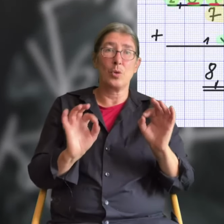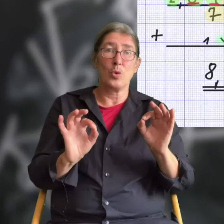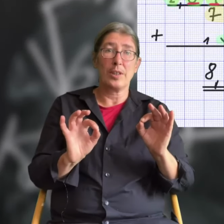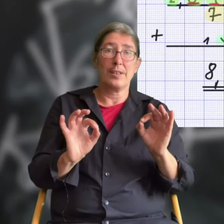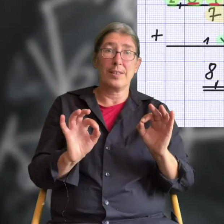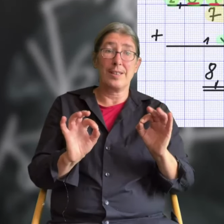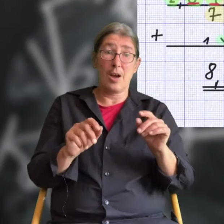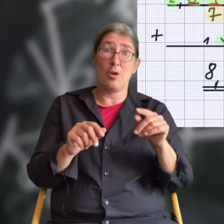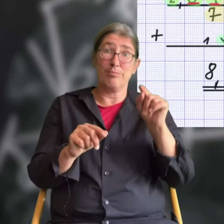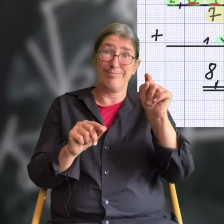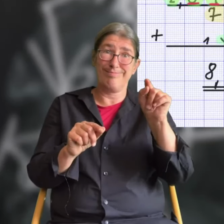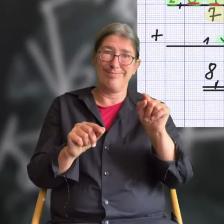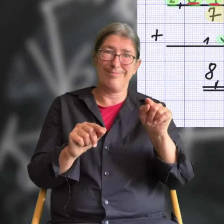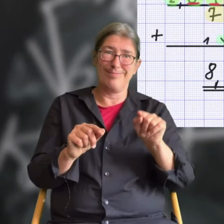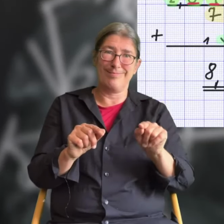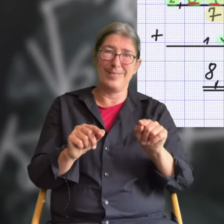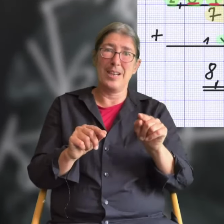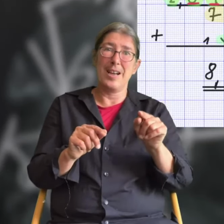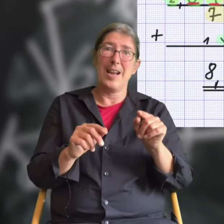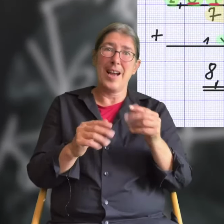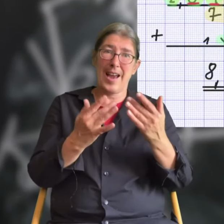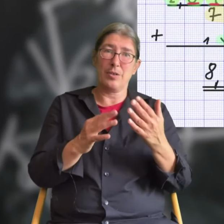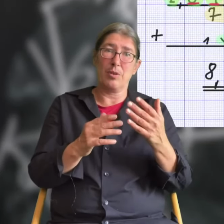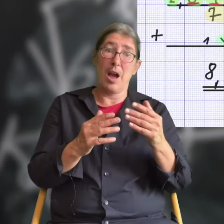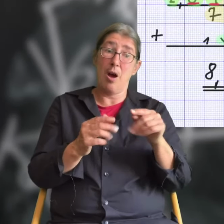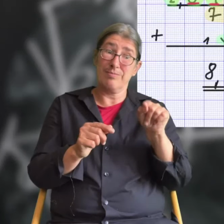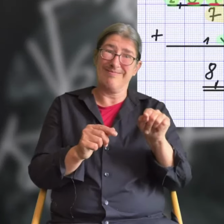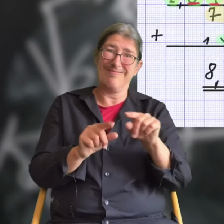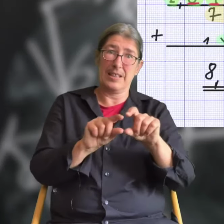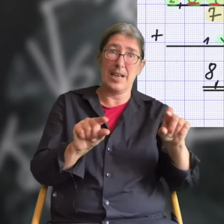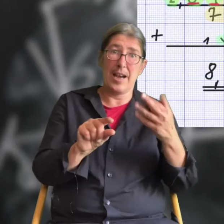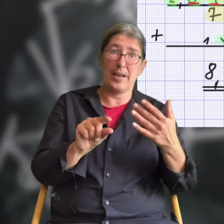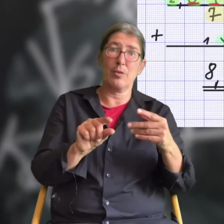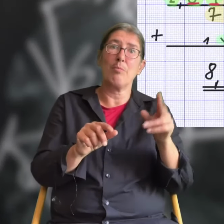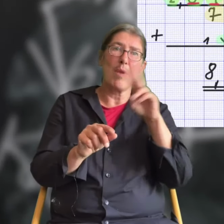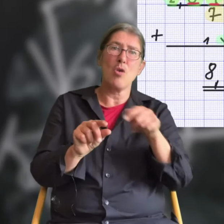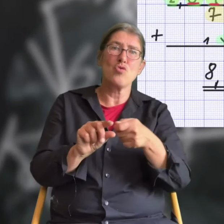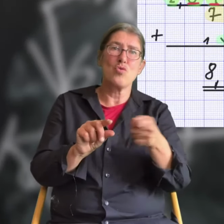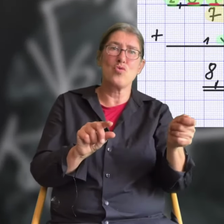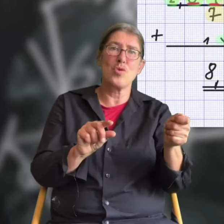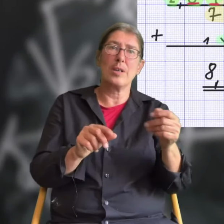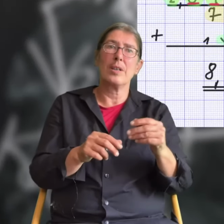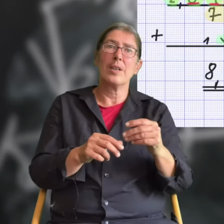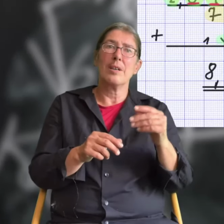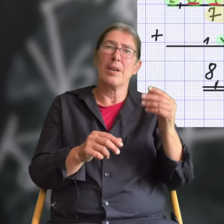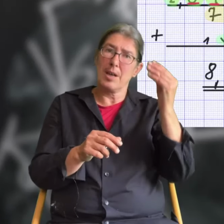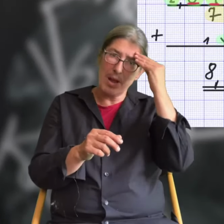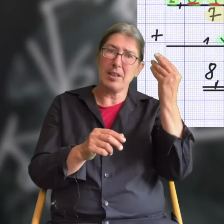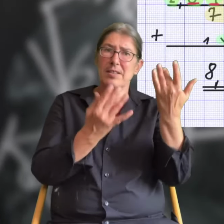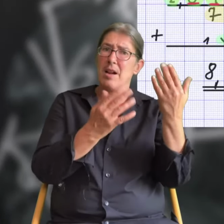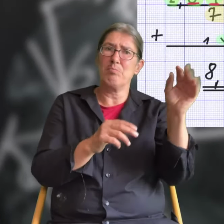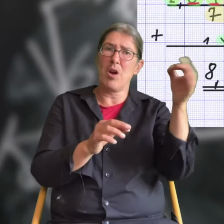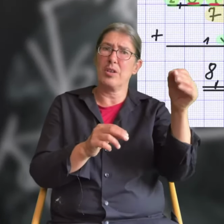Gut, auch diese Rechnung markiere ich euch jetzt und zwar in blau. Die gemerkten Zahlen brauchen wir nicht mehr,